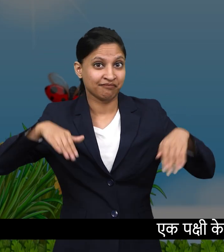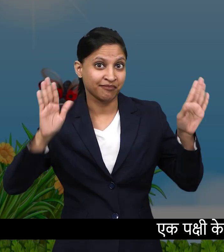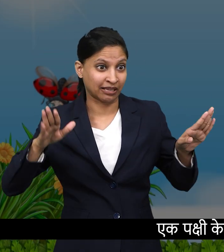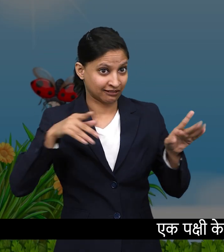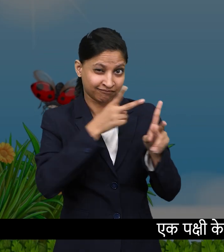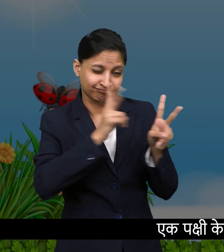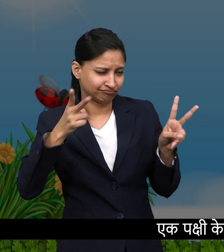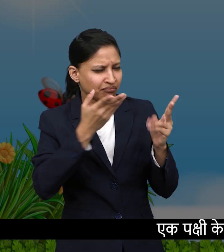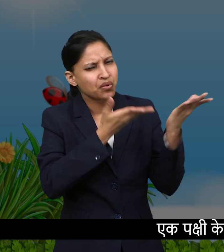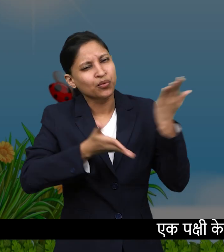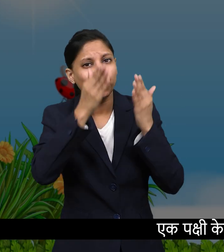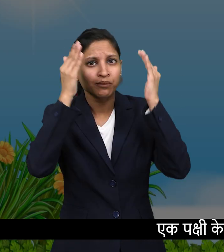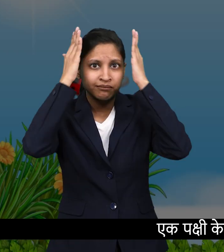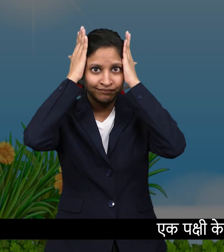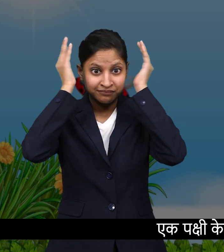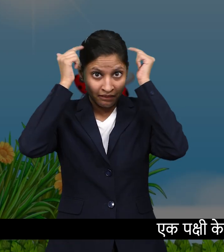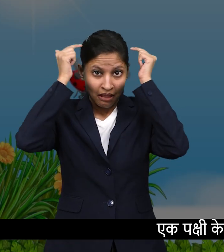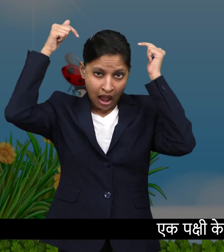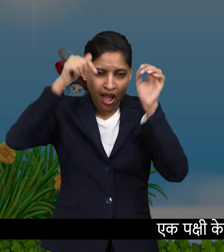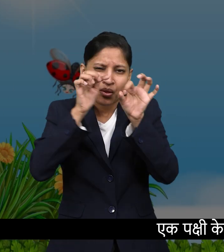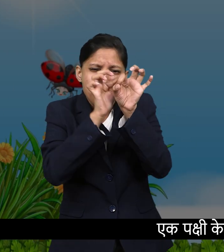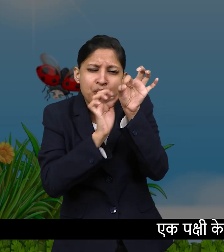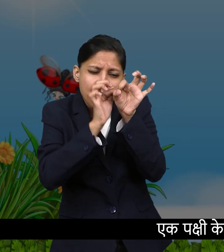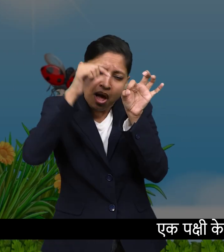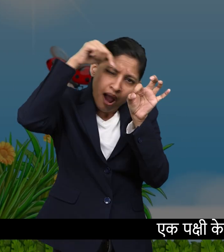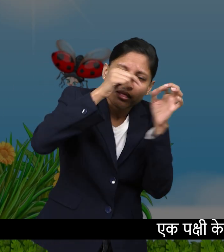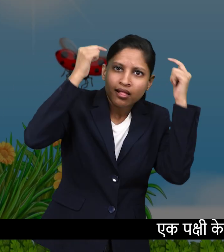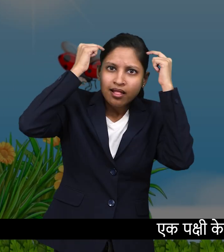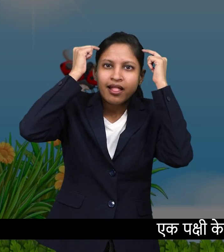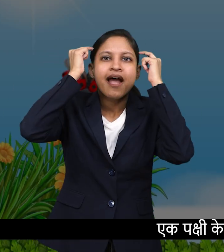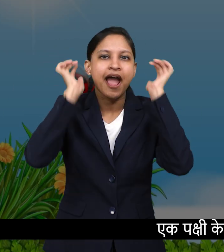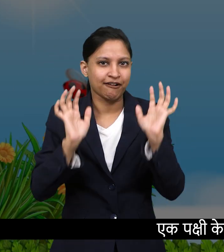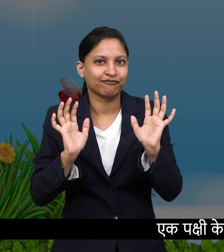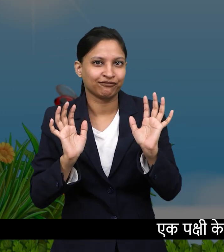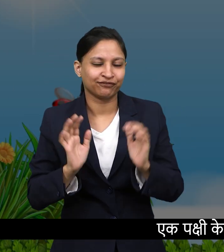एक पक्षी के सिर के दोनों ओर छोटे छेद होते हैं।